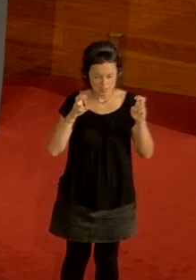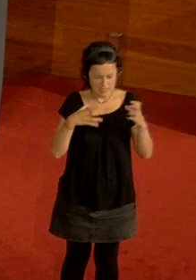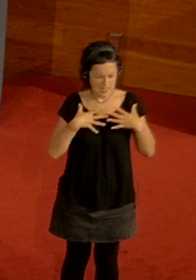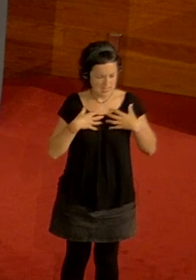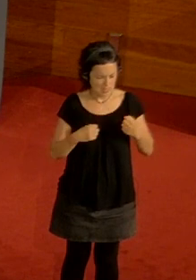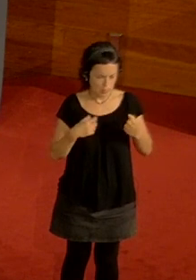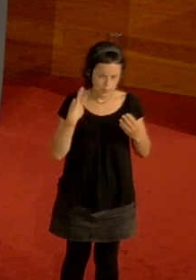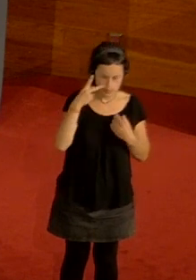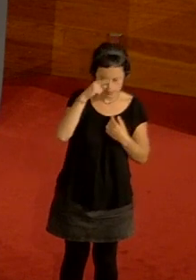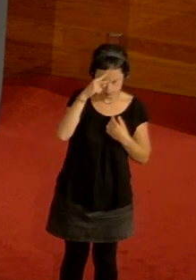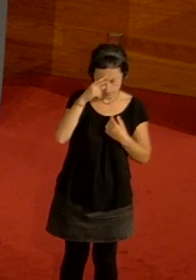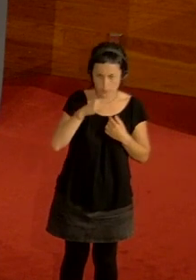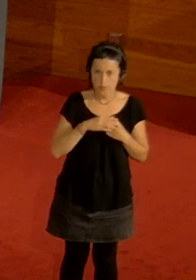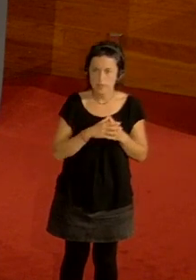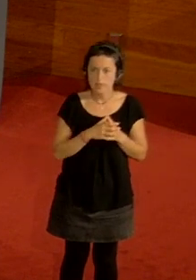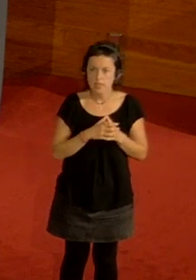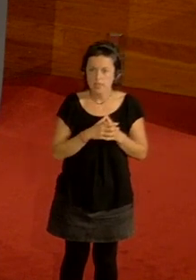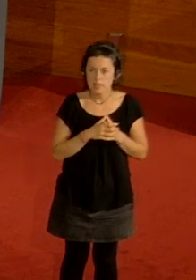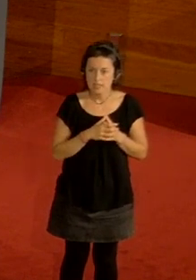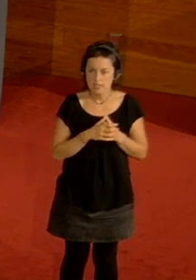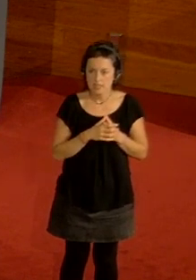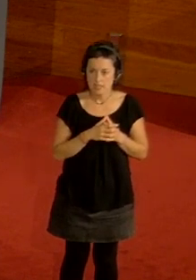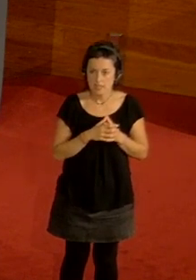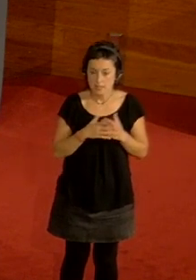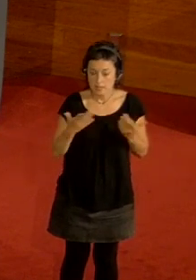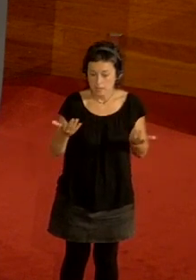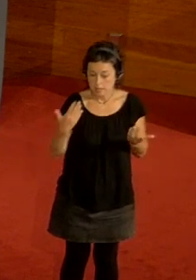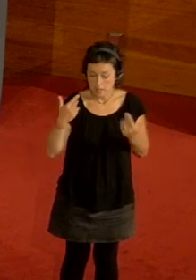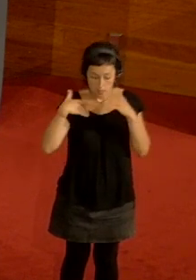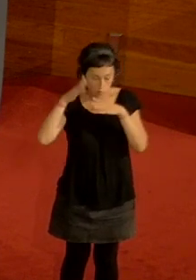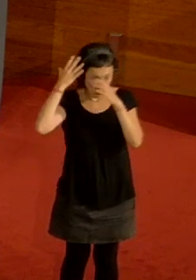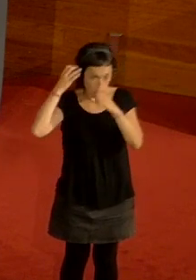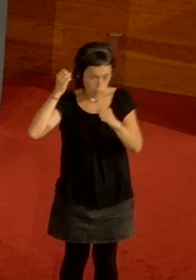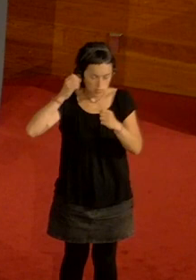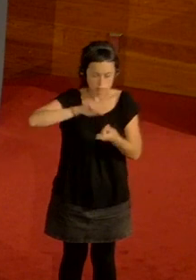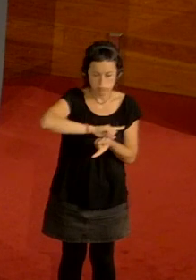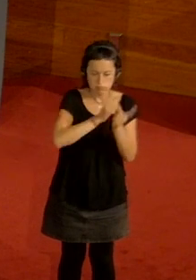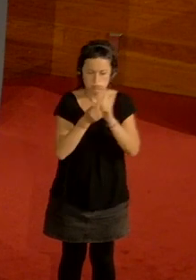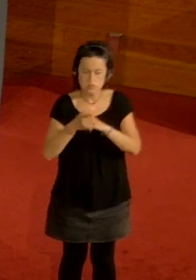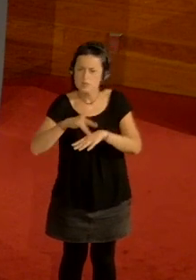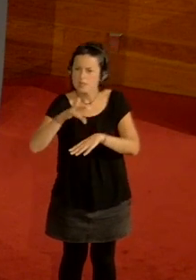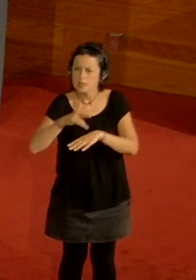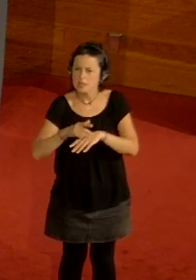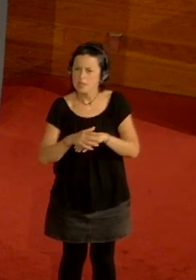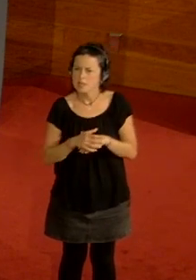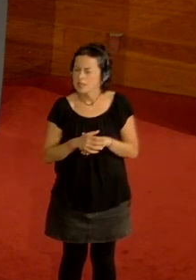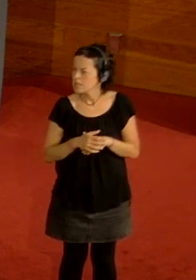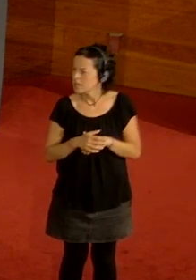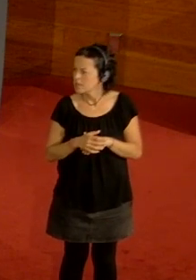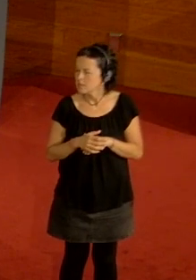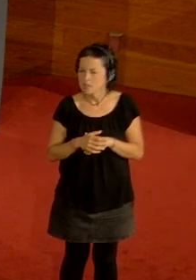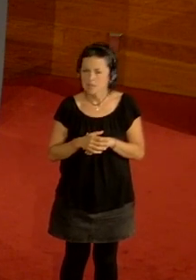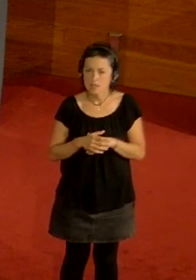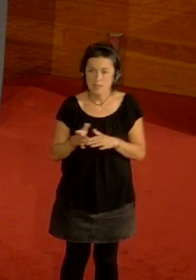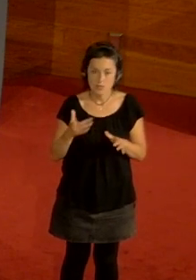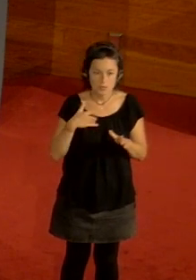Últimamente te quiero decir que tenemos la posibilidad de digitalizar protocolos Y tenemos mucho riesgo que las sanidades